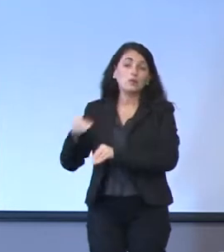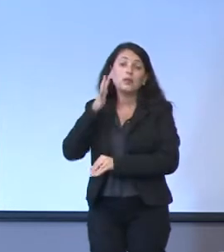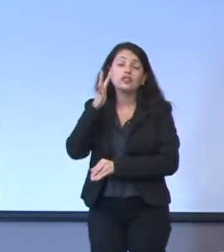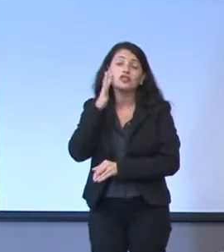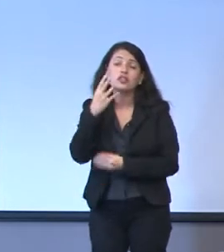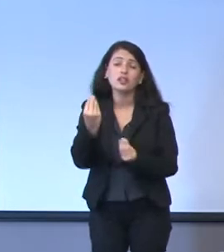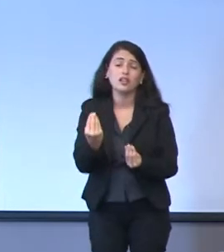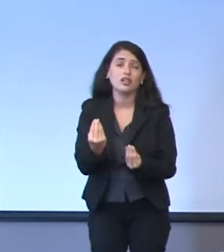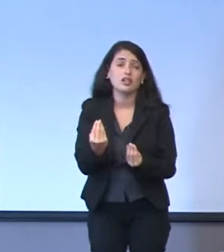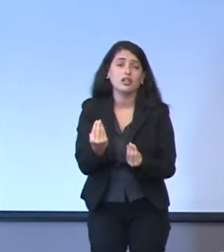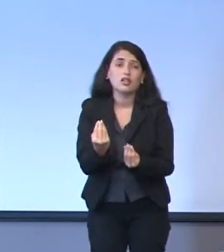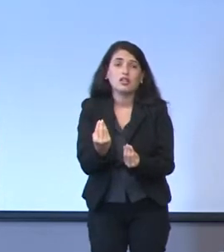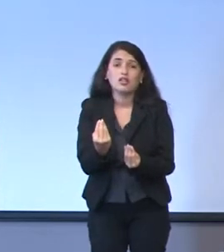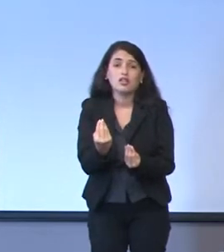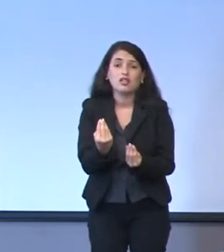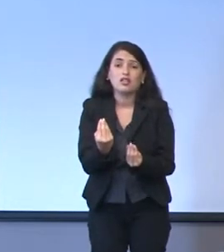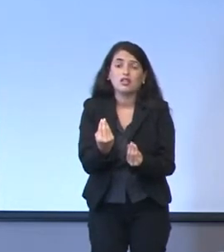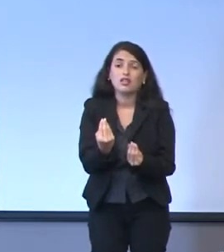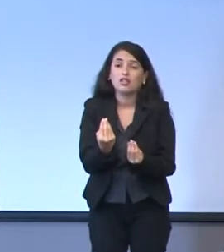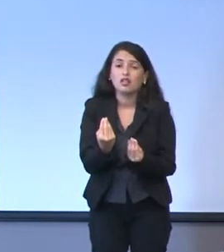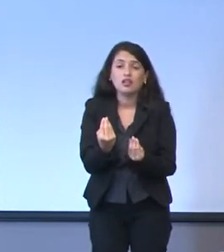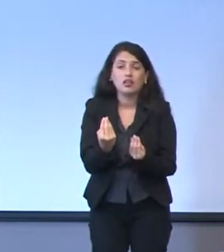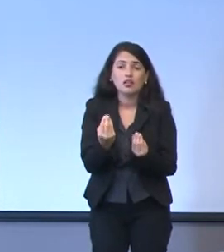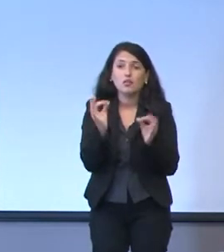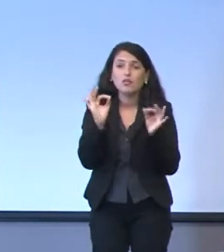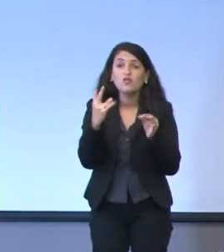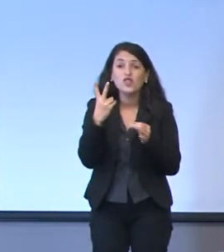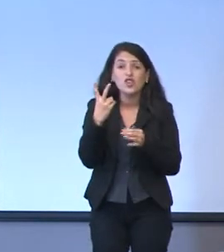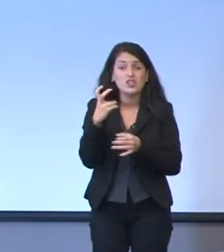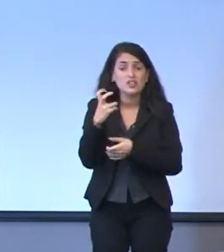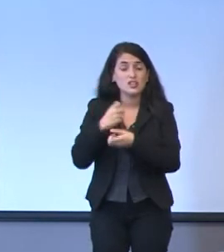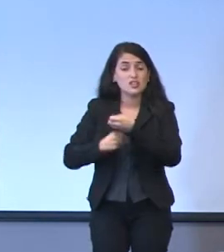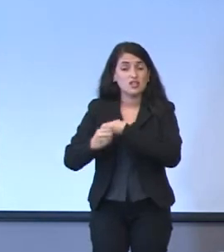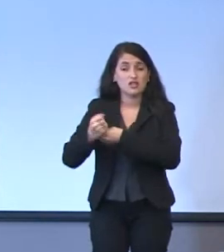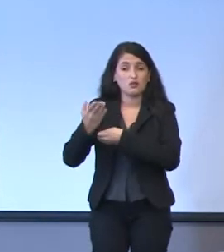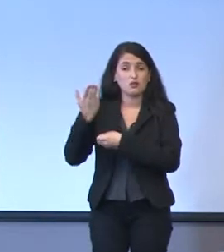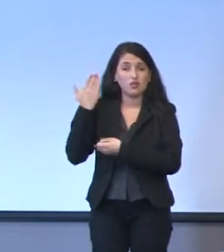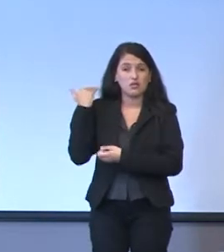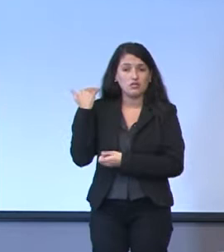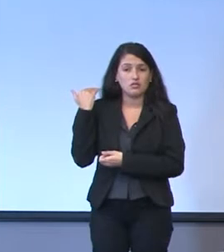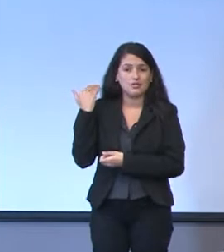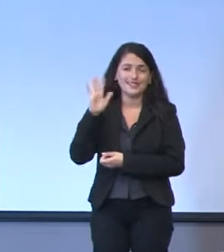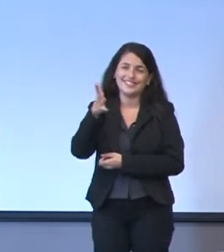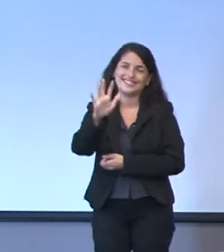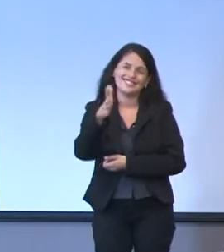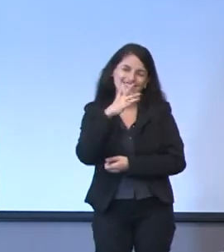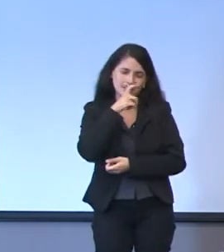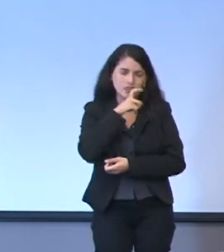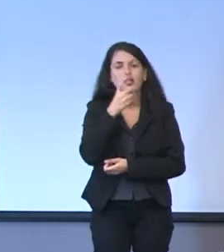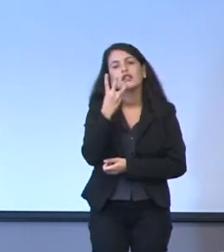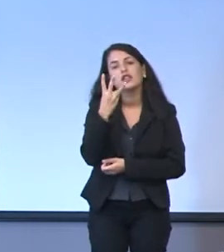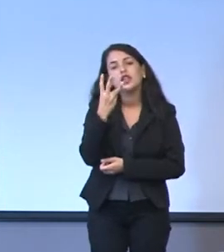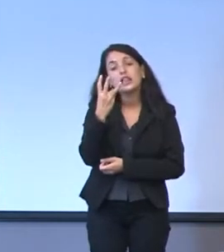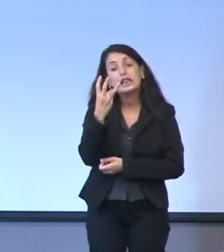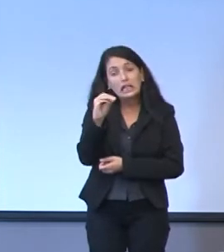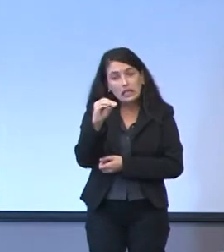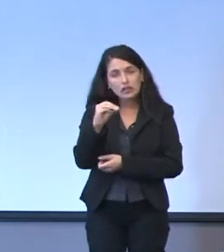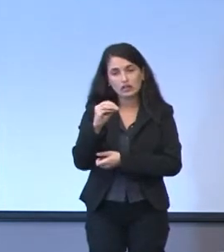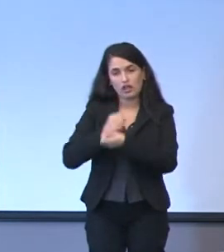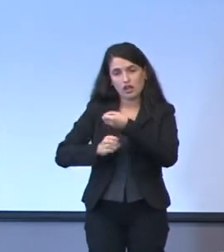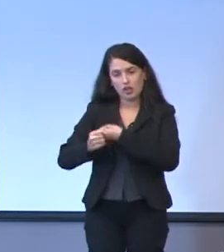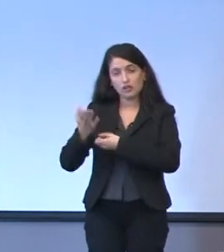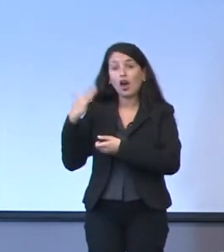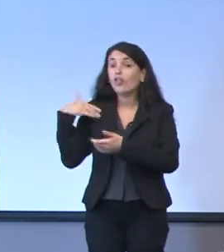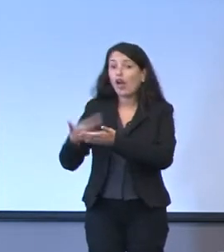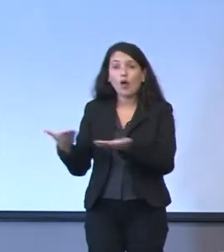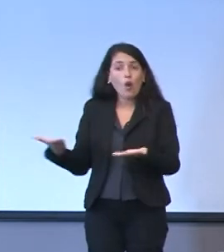o absurdo que seria uma coisa isso isso faz 25 anos, gente. 20, 30 anos. E